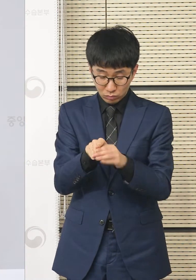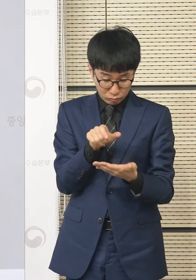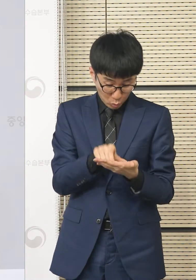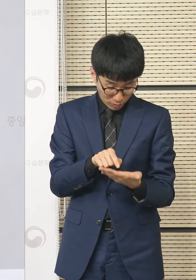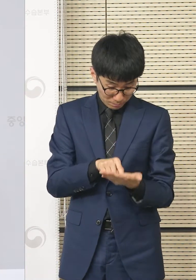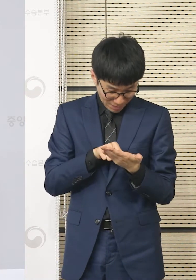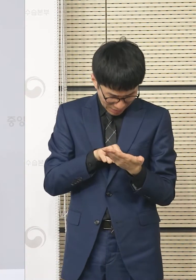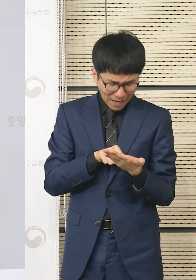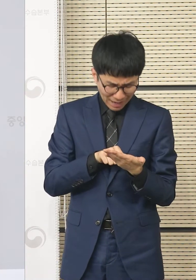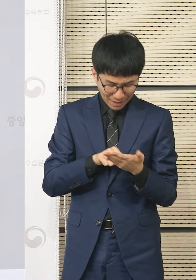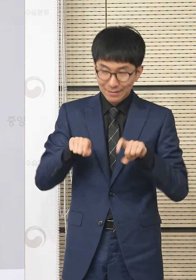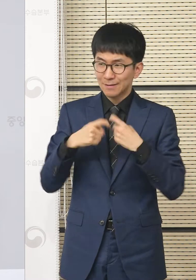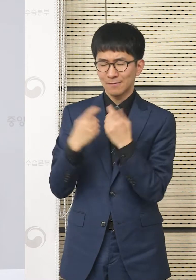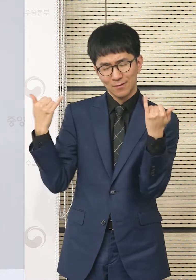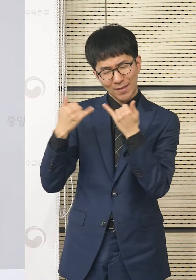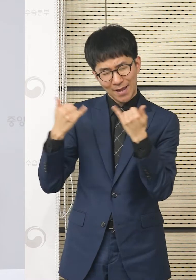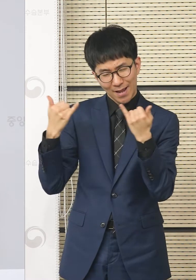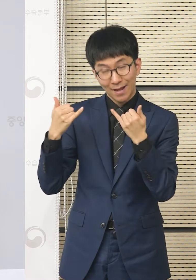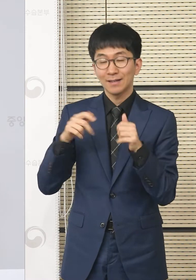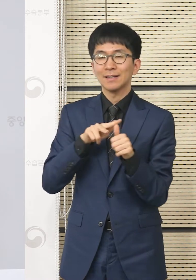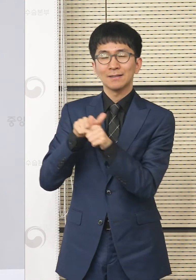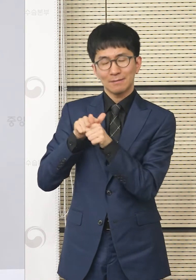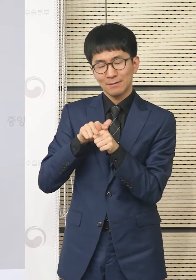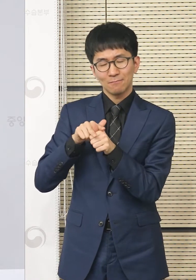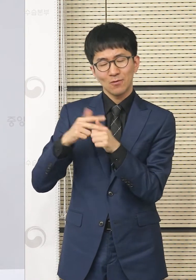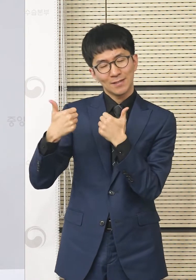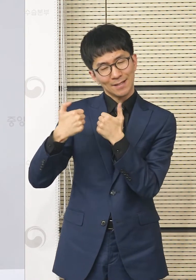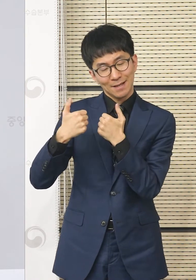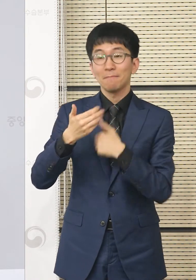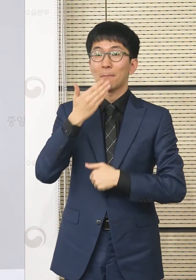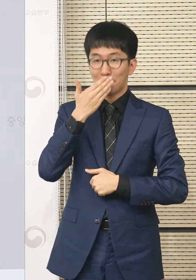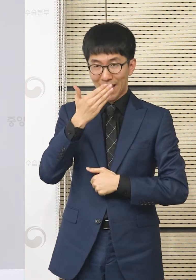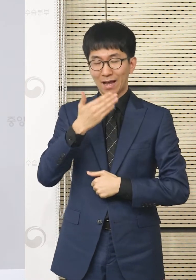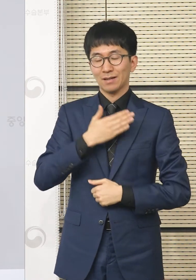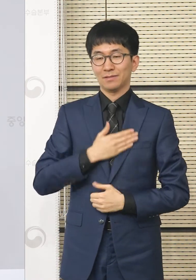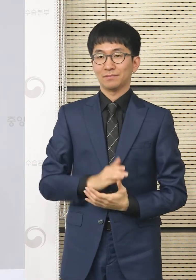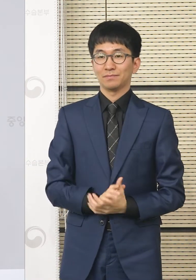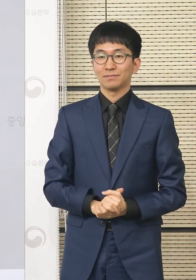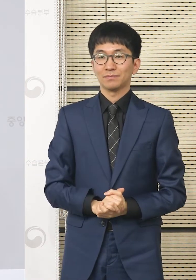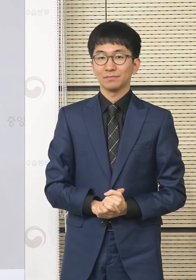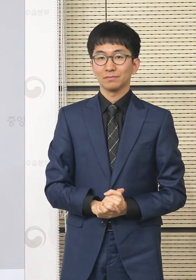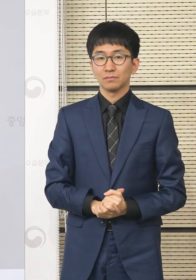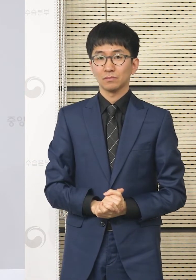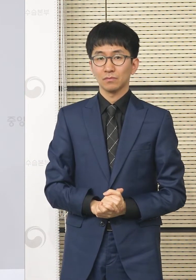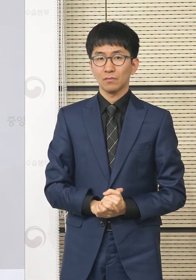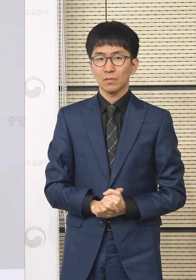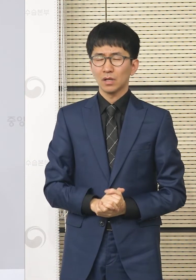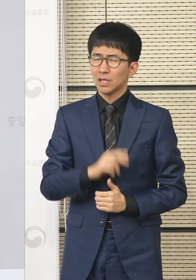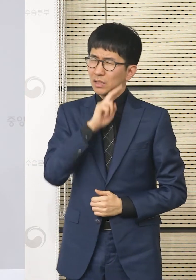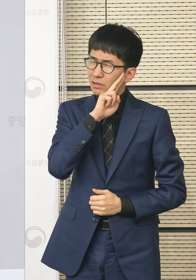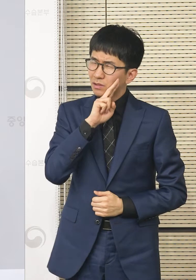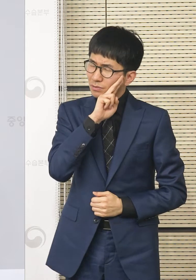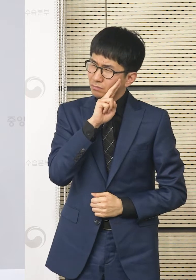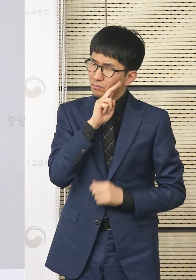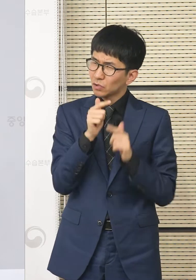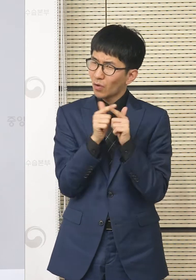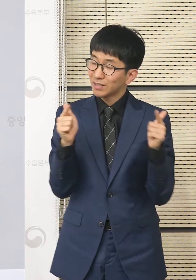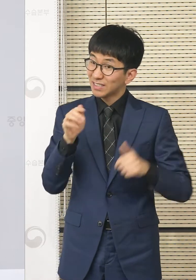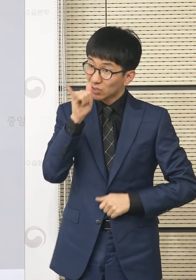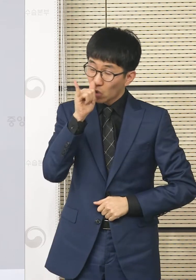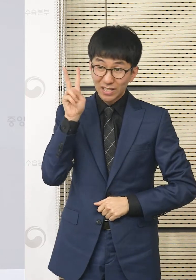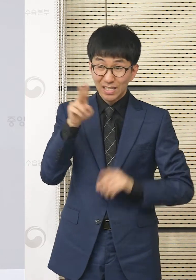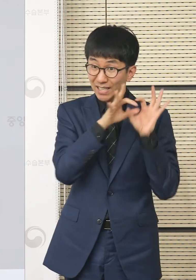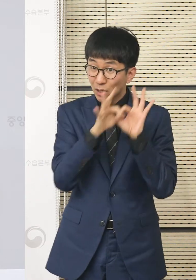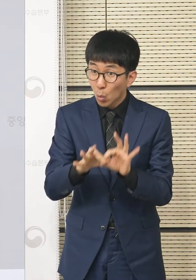받게 되어 자발적인 상담을 할 수 있도록 유도합니다. 이틀 연속 의심 증상을 선택한 입국자에